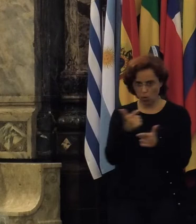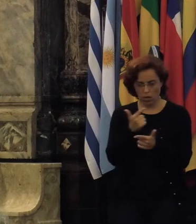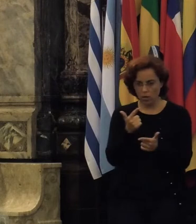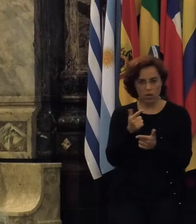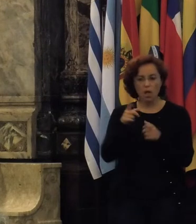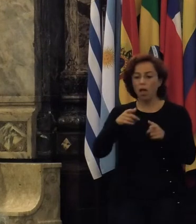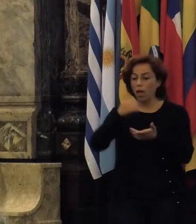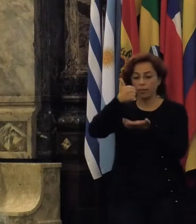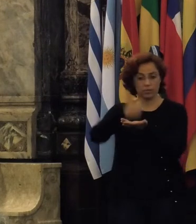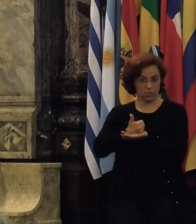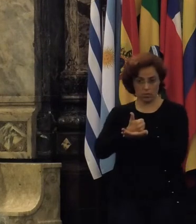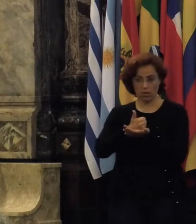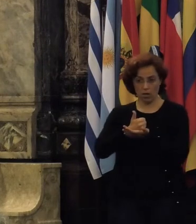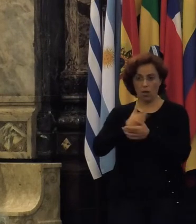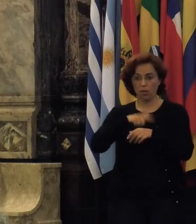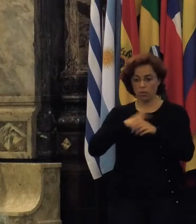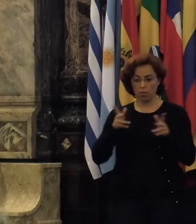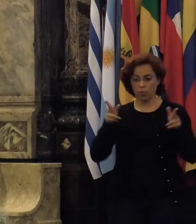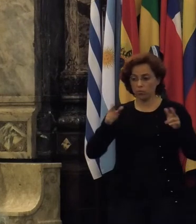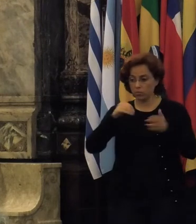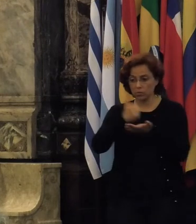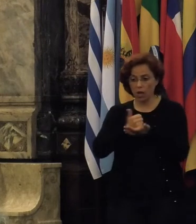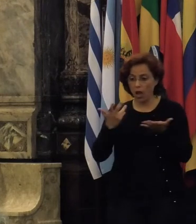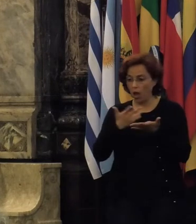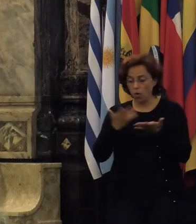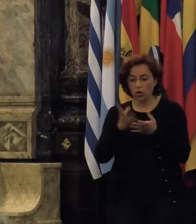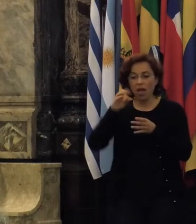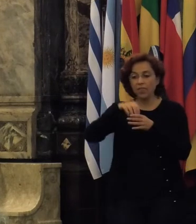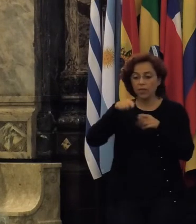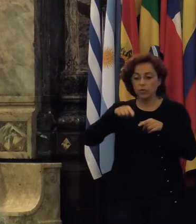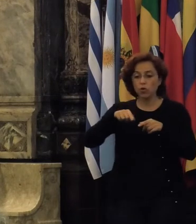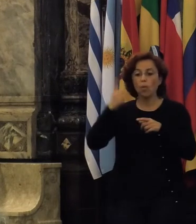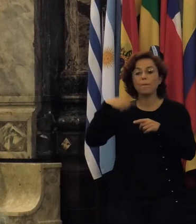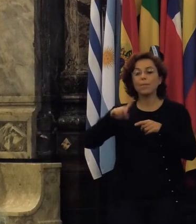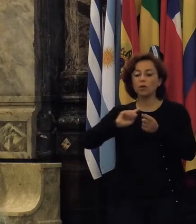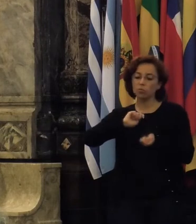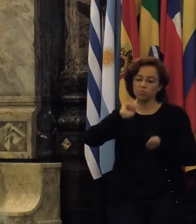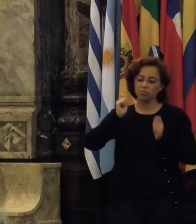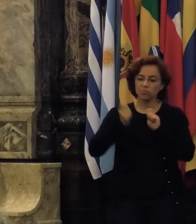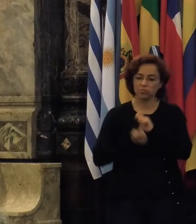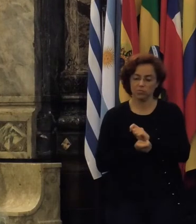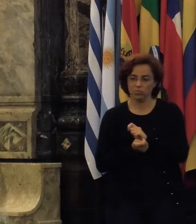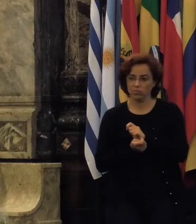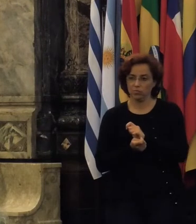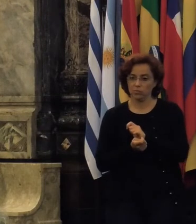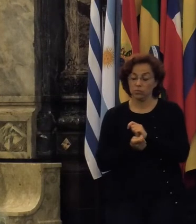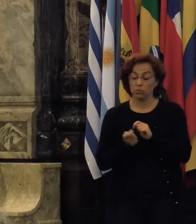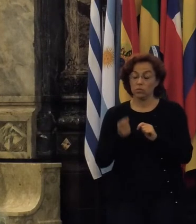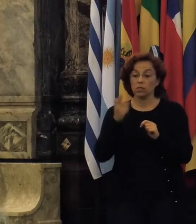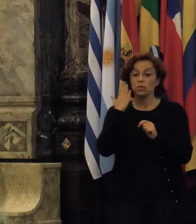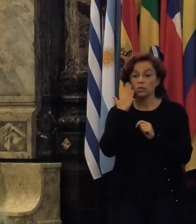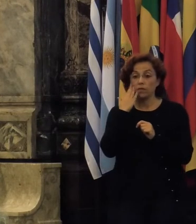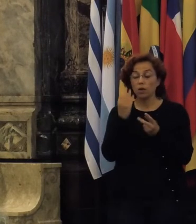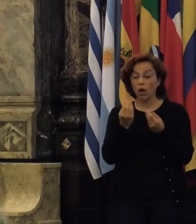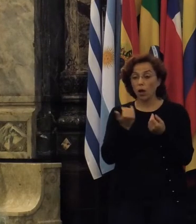Es en el tiempo cronológico. Algo que urge dentro de este, pero lo transforma. ¿Y saben con qué,